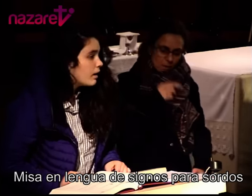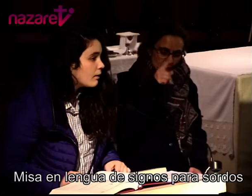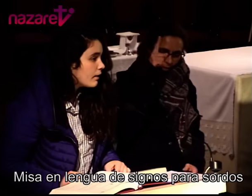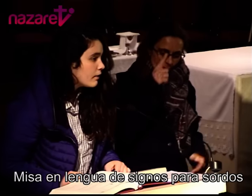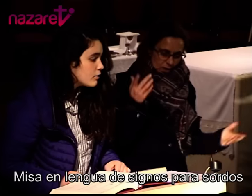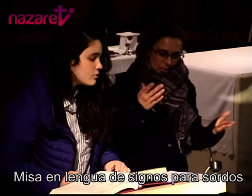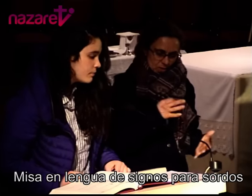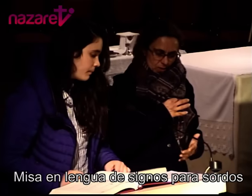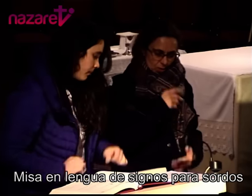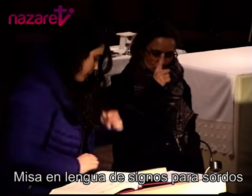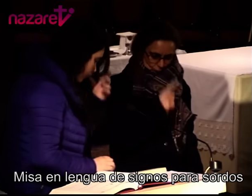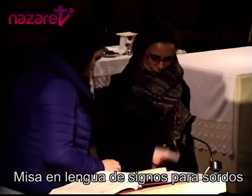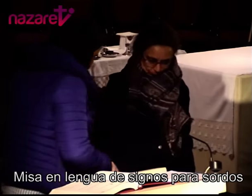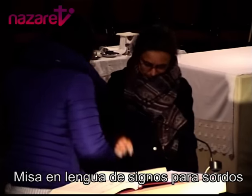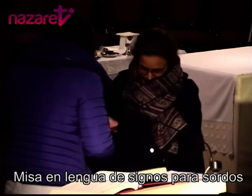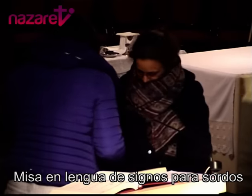Palabra de Dios.